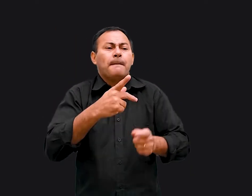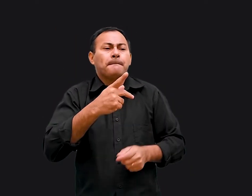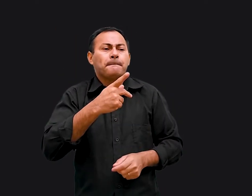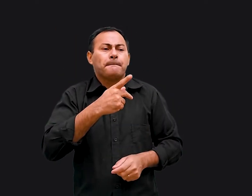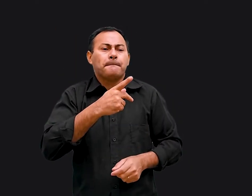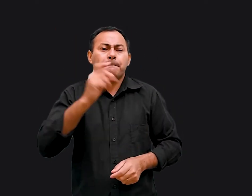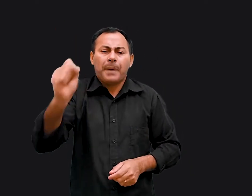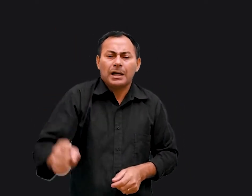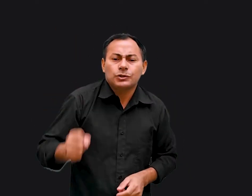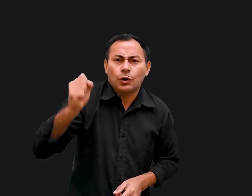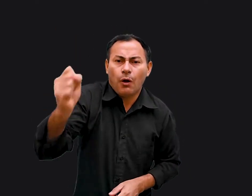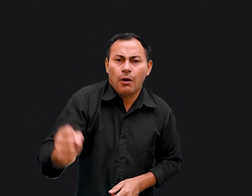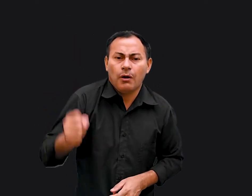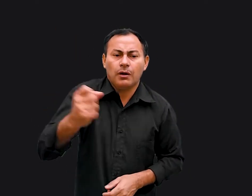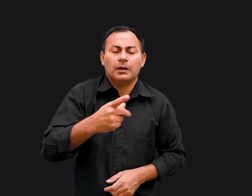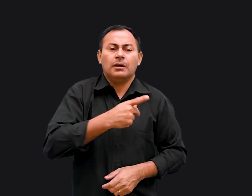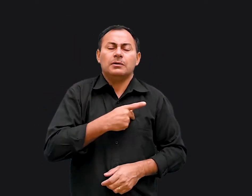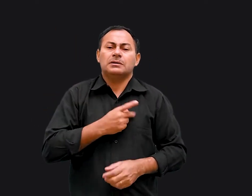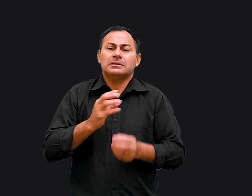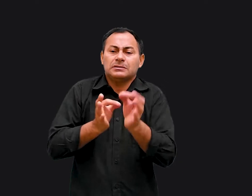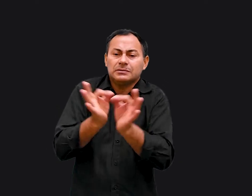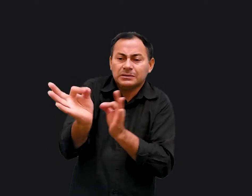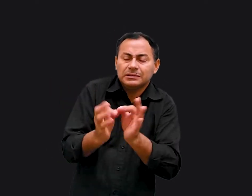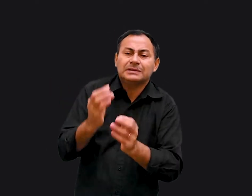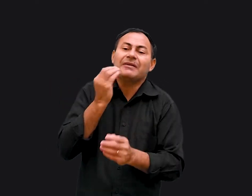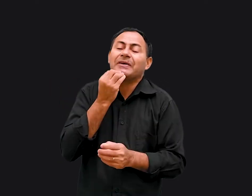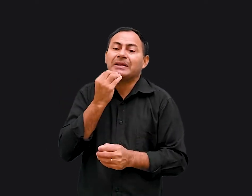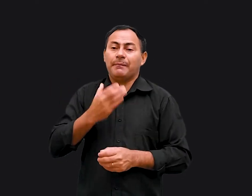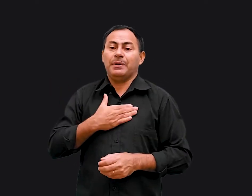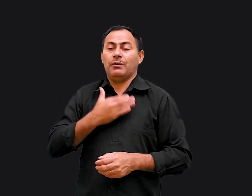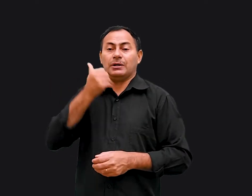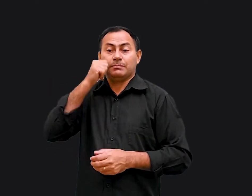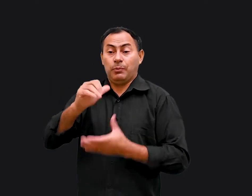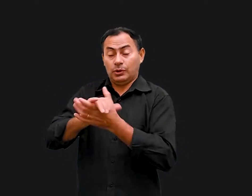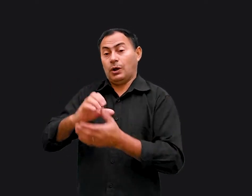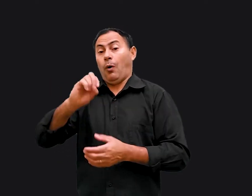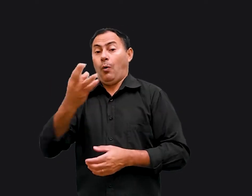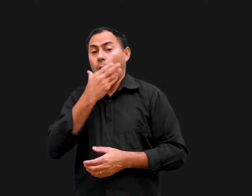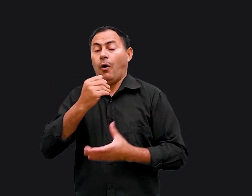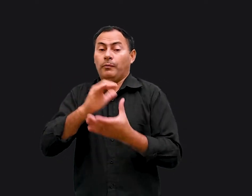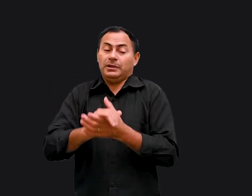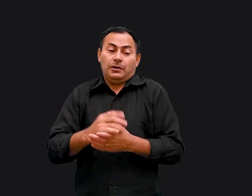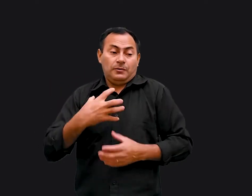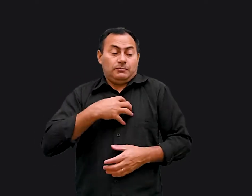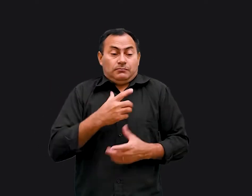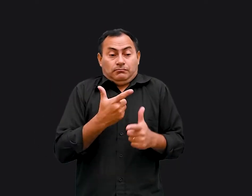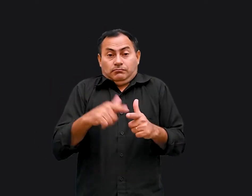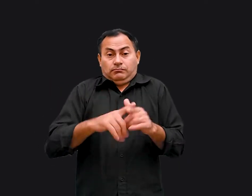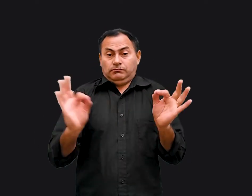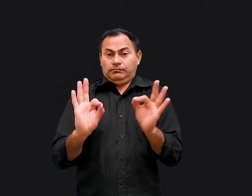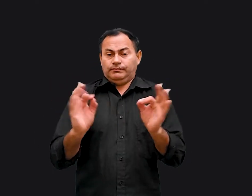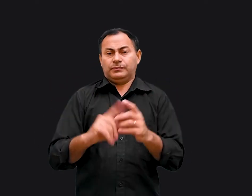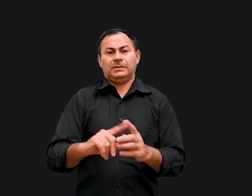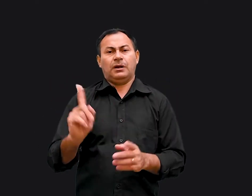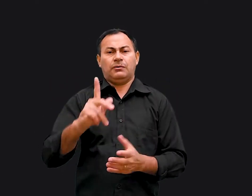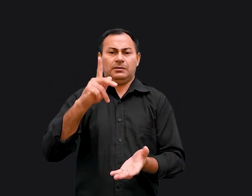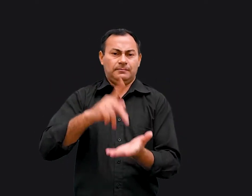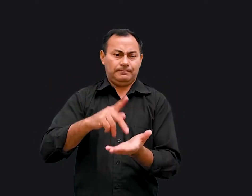os defeitos da minha esposa ou marido, então eu vou ficar bem. Não terei nenhum problema. Isso não é muito realista e, na maioria